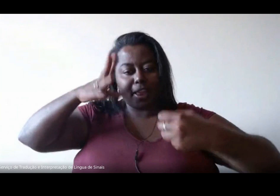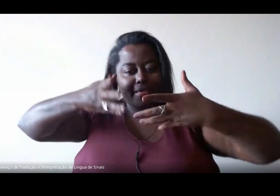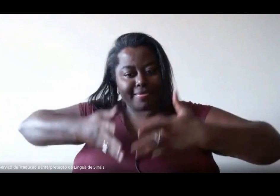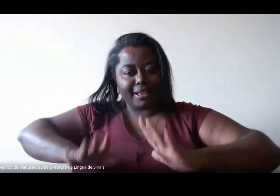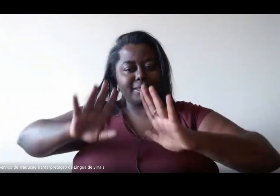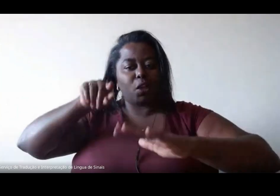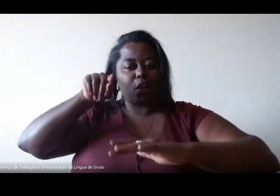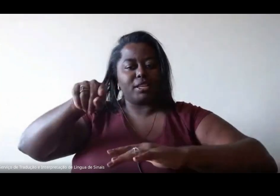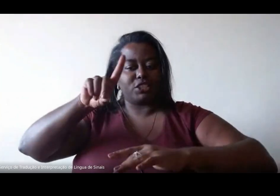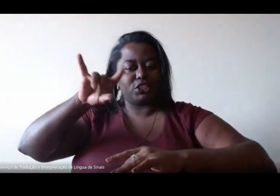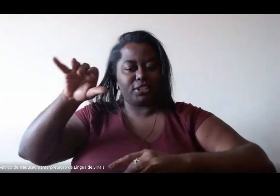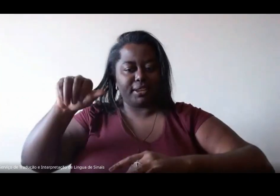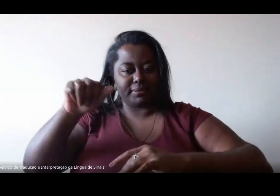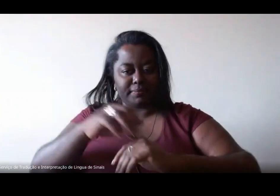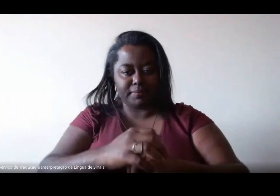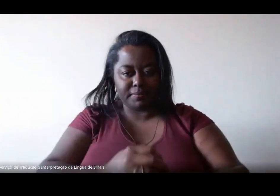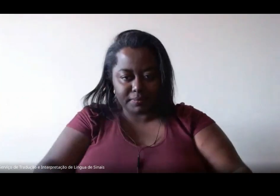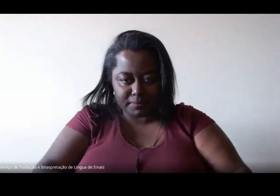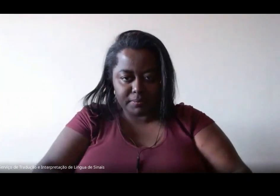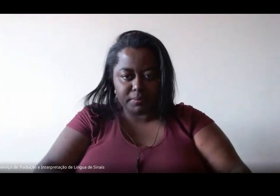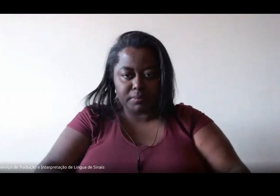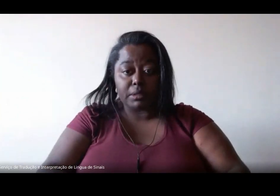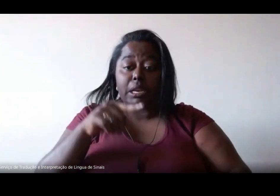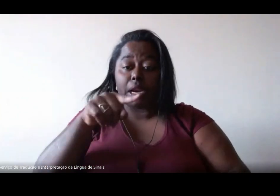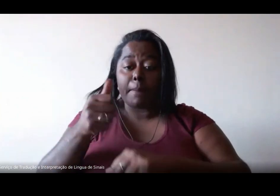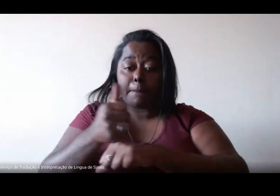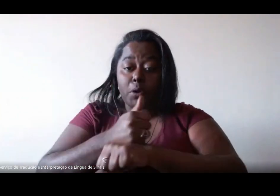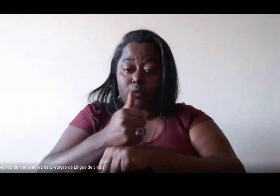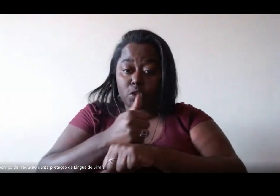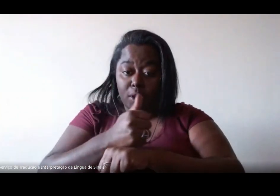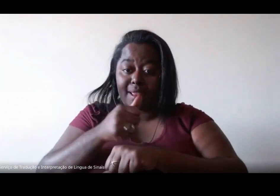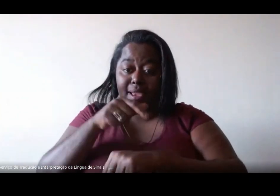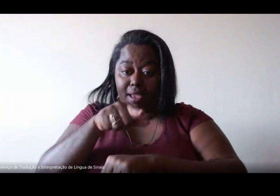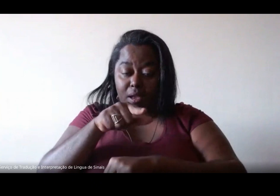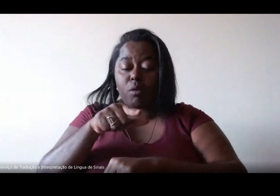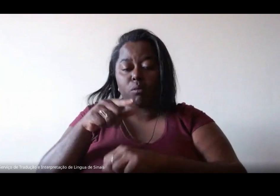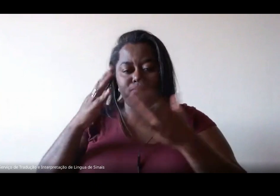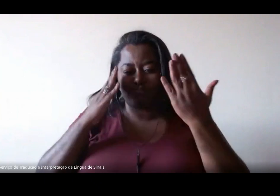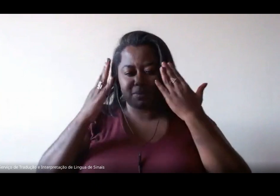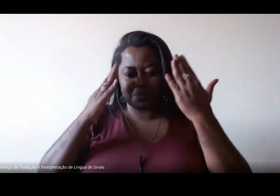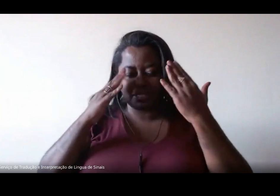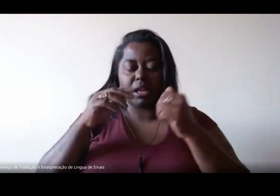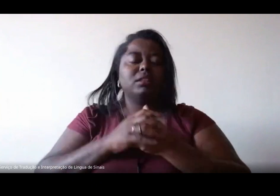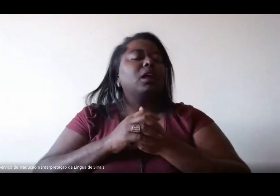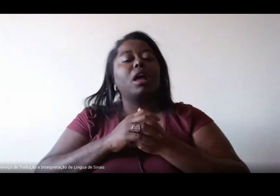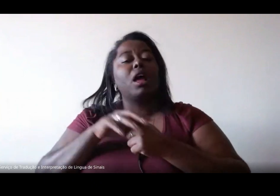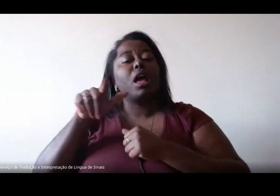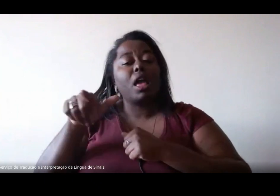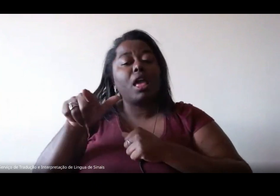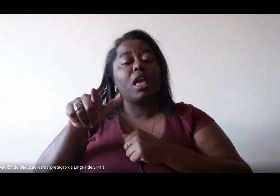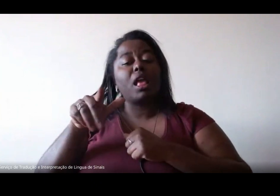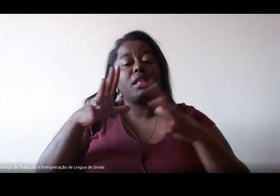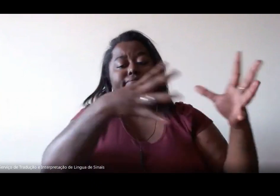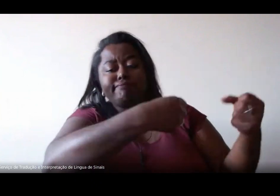citação. O erudito neuropsiquiatra foi preso por oficiais da Gestapo que iriam conduzi-lo a um campo